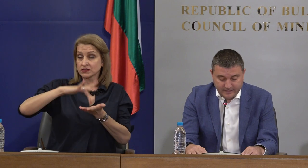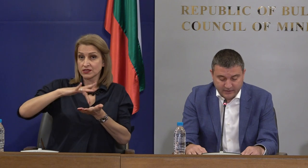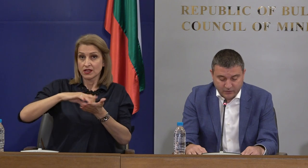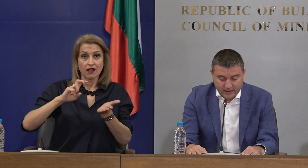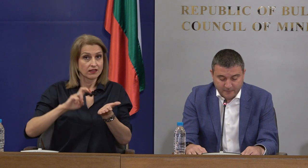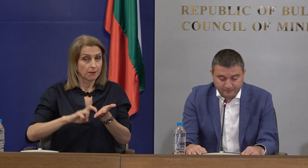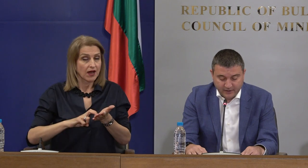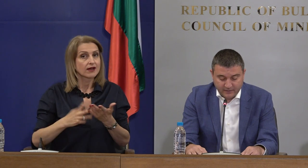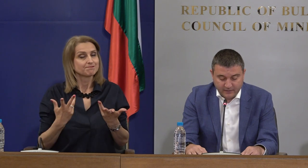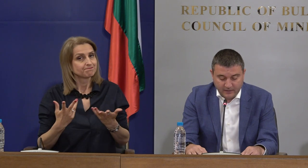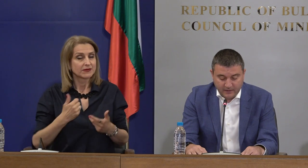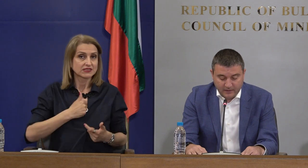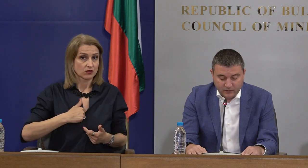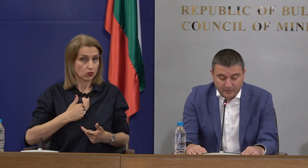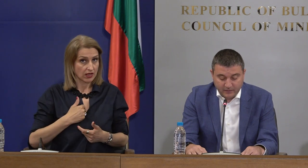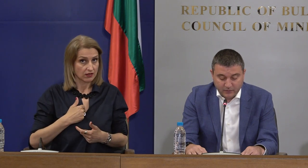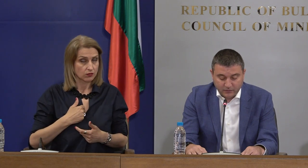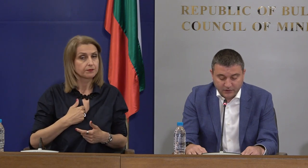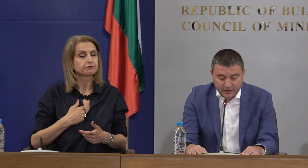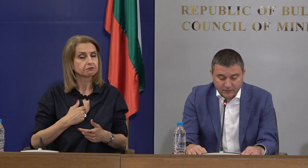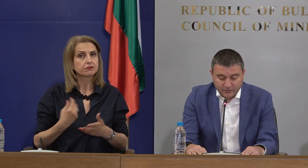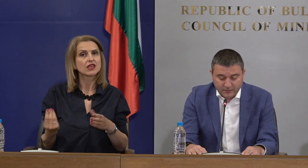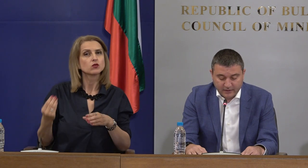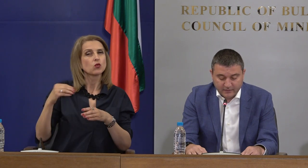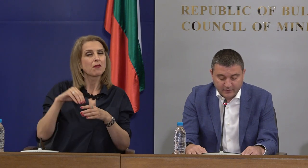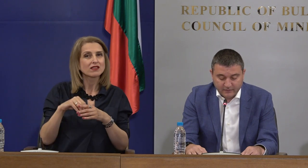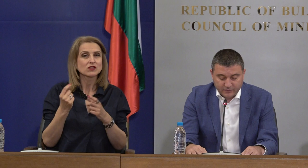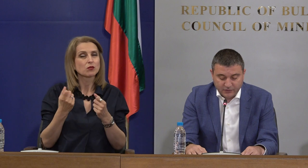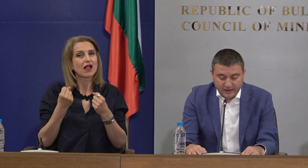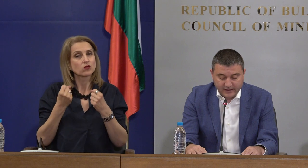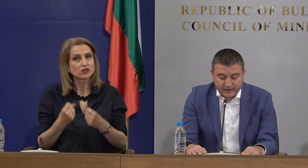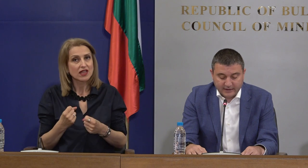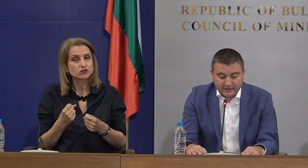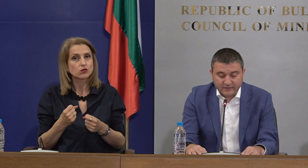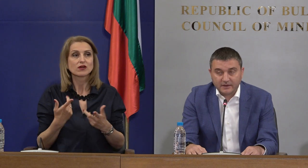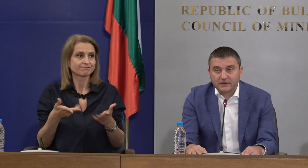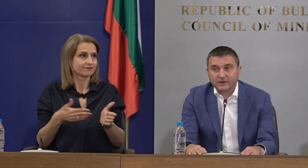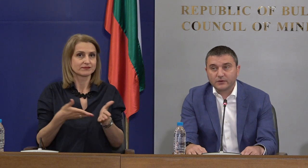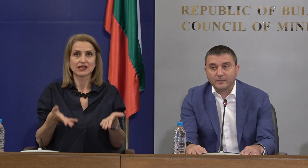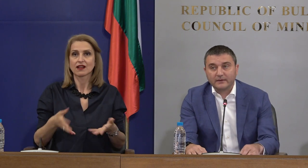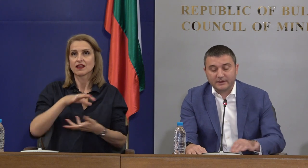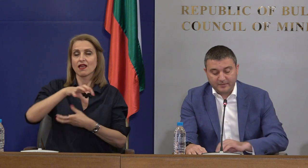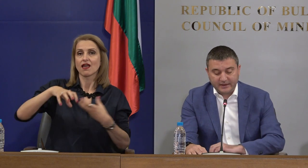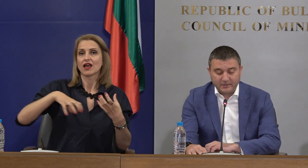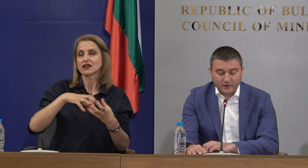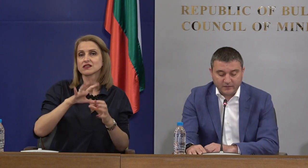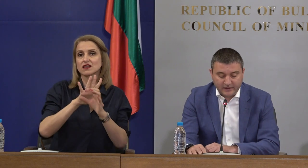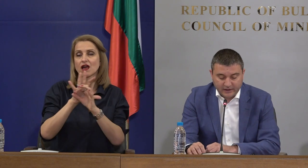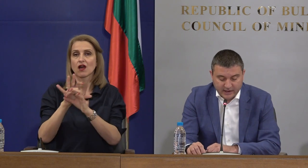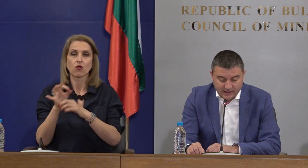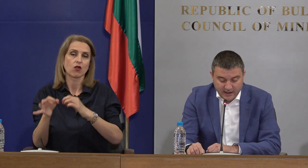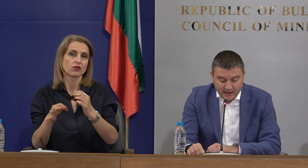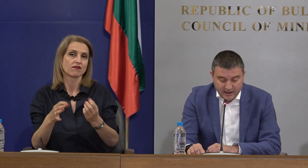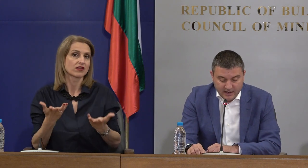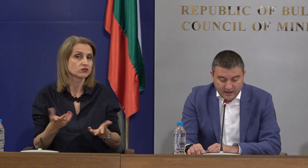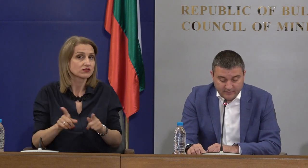е затруднено. Допълнително утежняващо обстоятелствата в случая е и кризата, свързана с глобалната пандемия